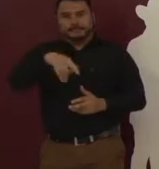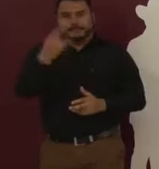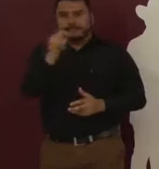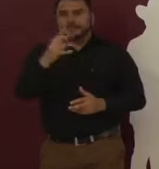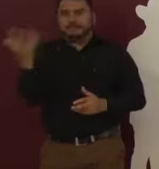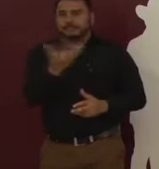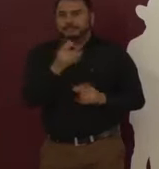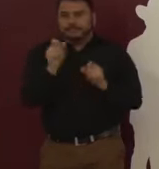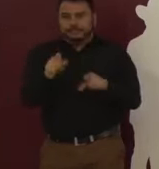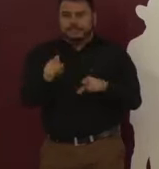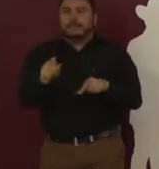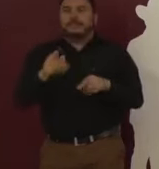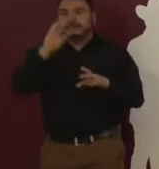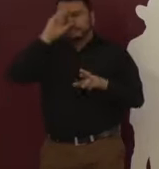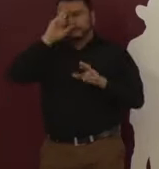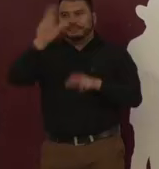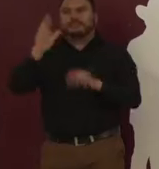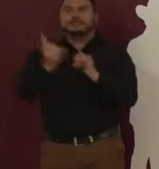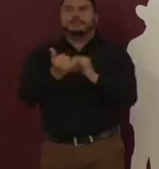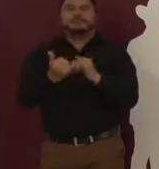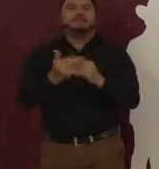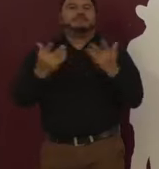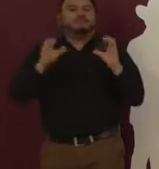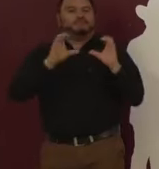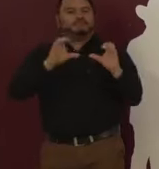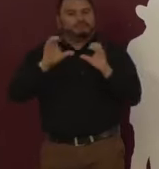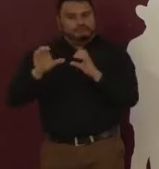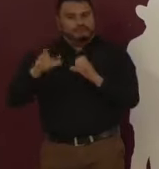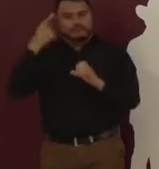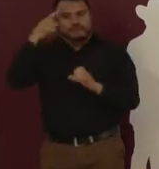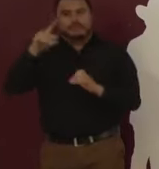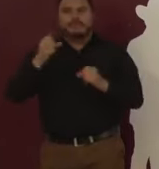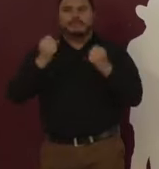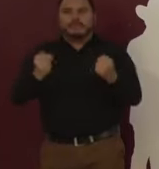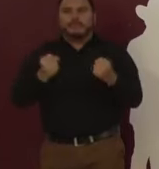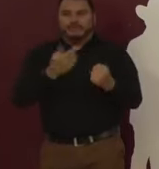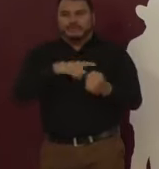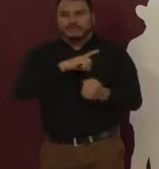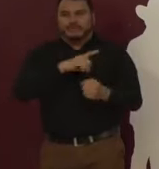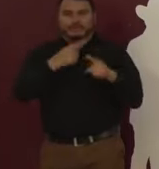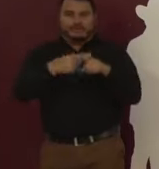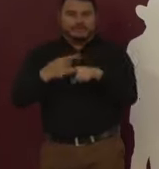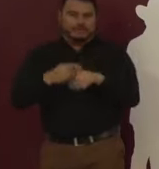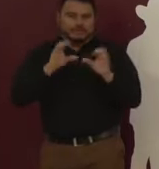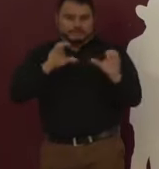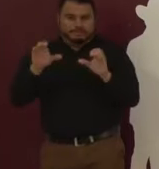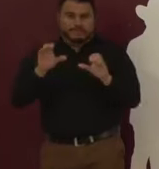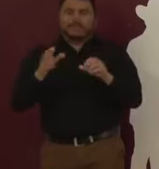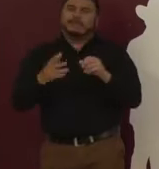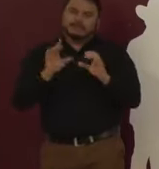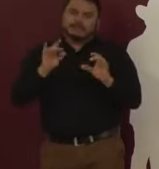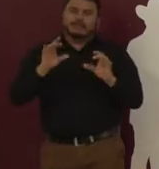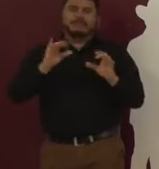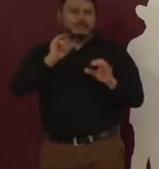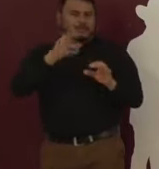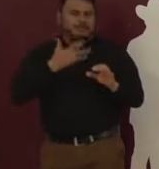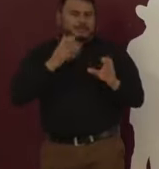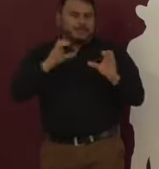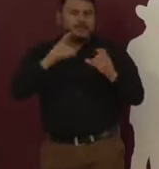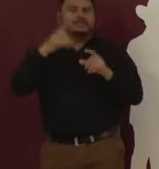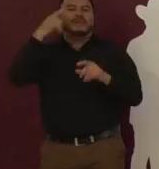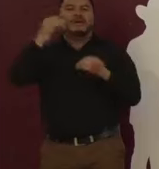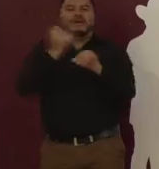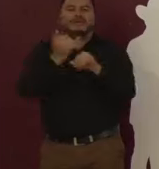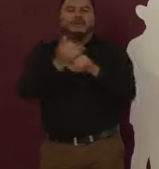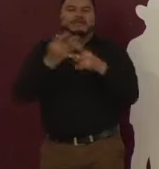Tijuana también, respetando las medidas de salud. Vamos a tener algunos detalles para que